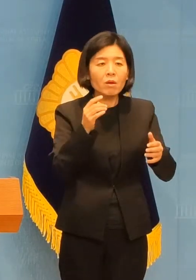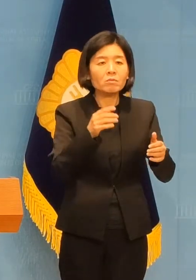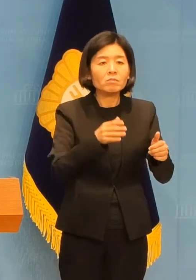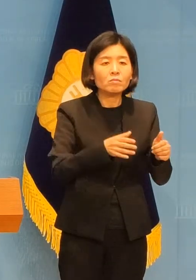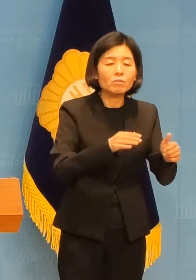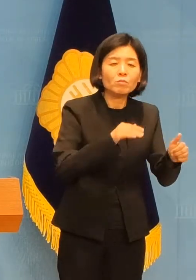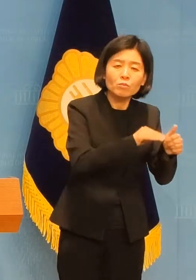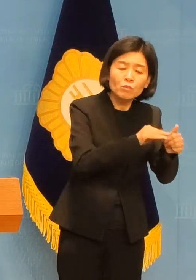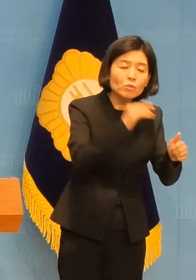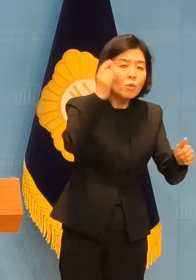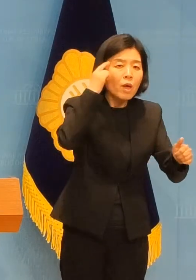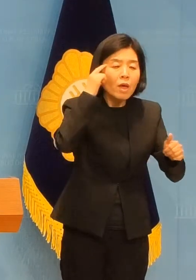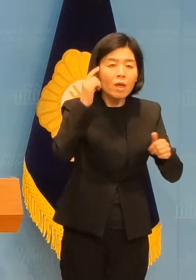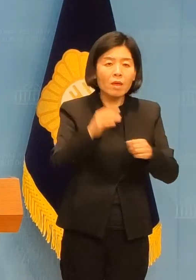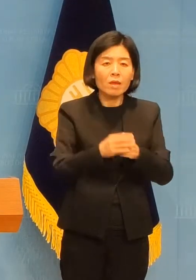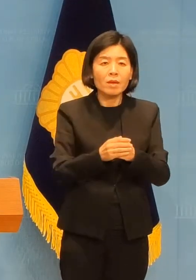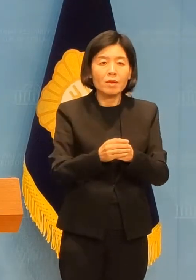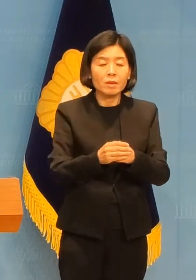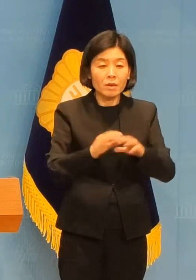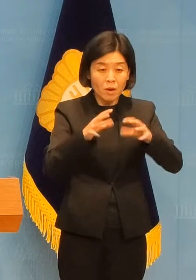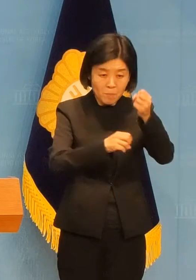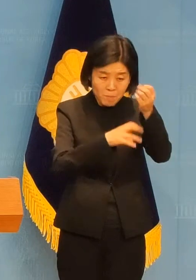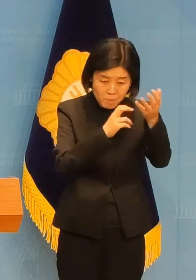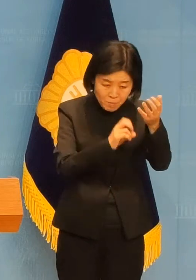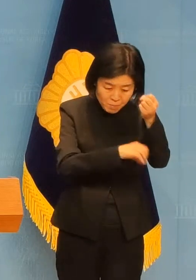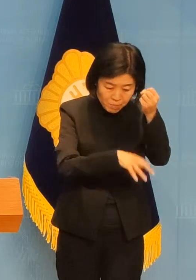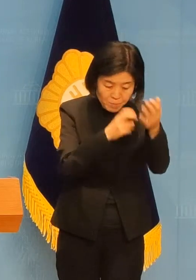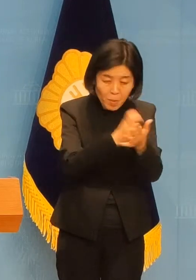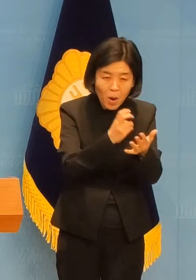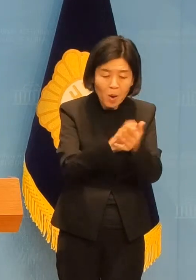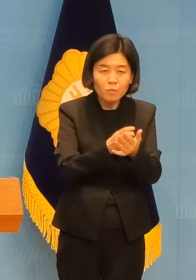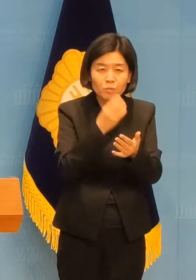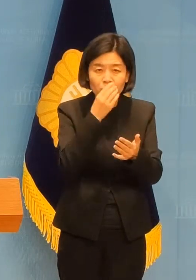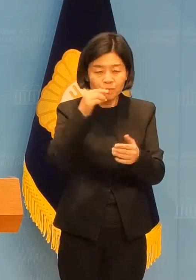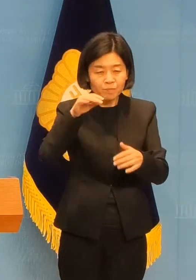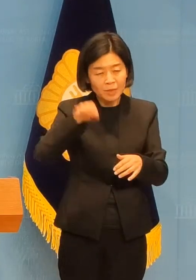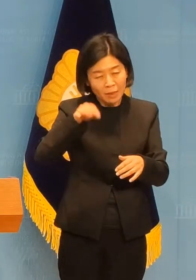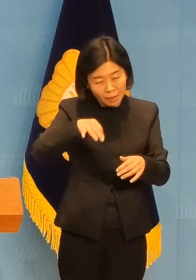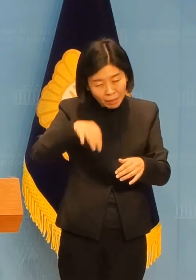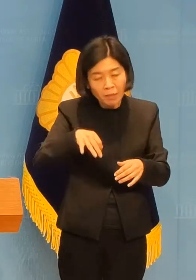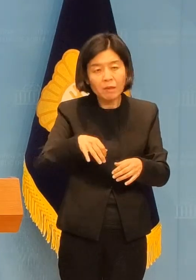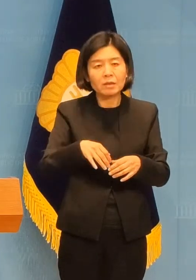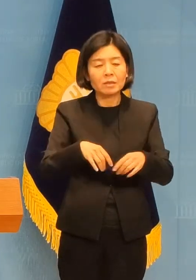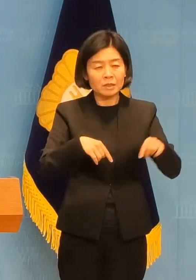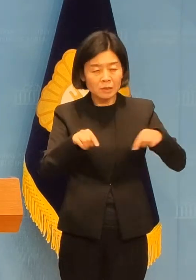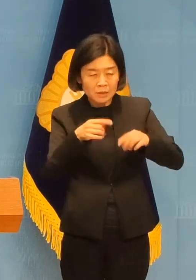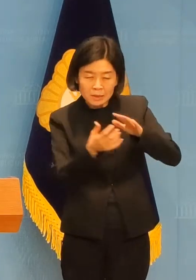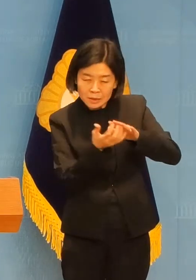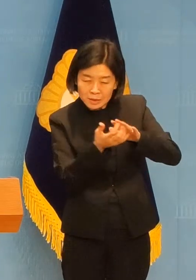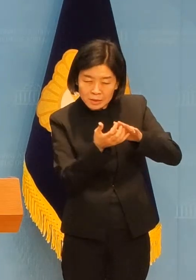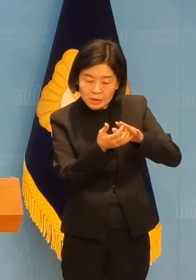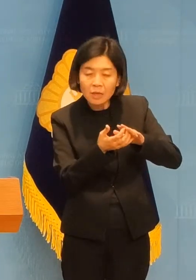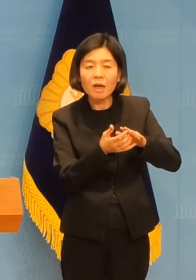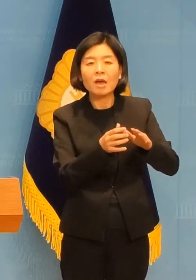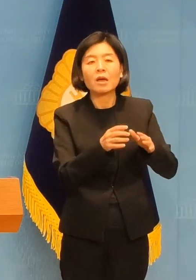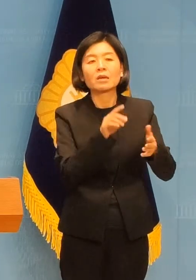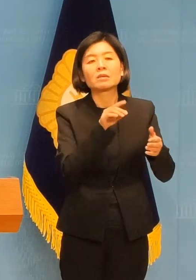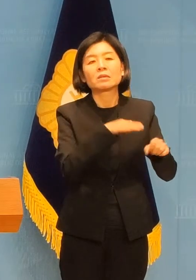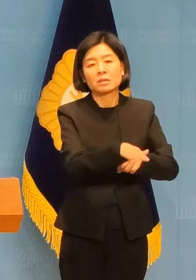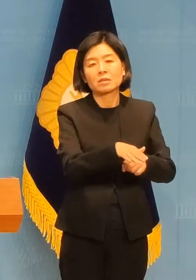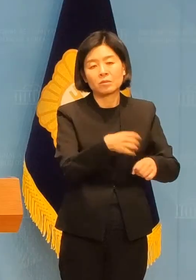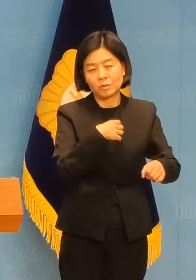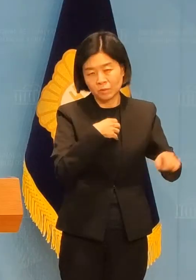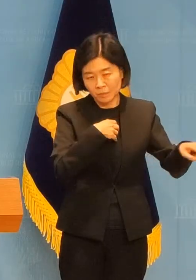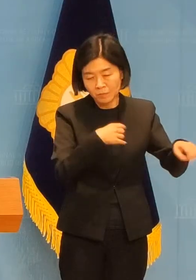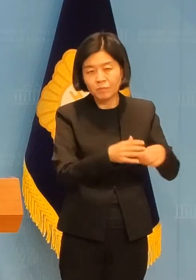헌법을 경시하고 정치적 계산에 따라 행동한 위험한 권력 남용입니다. 따라서 추경호 전 원내대표는